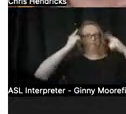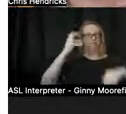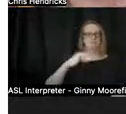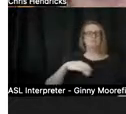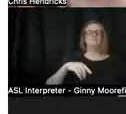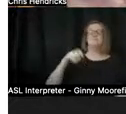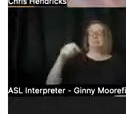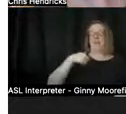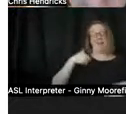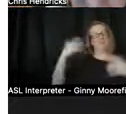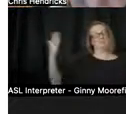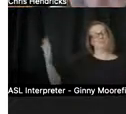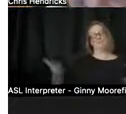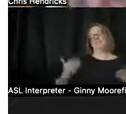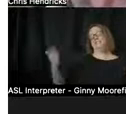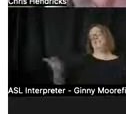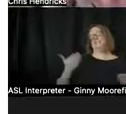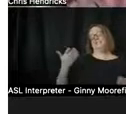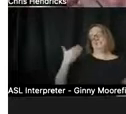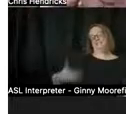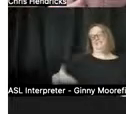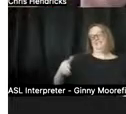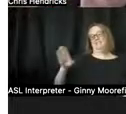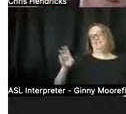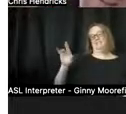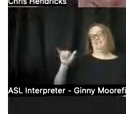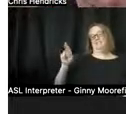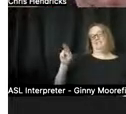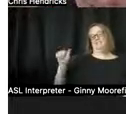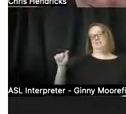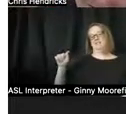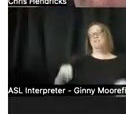escuchar qué opinas sí lo escucho alto y claro